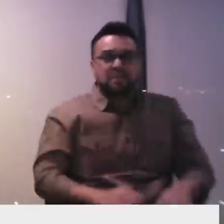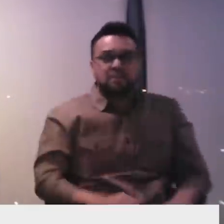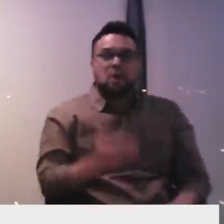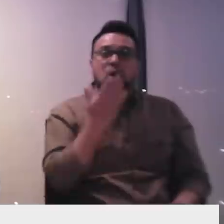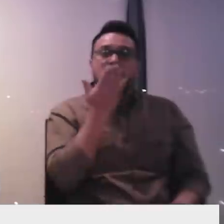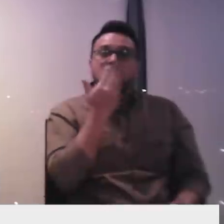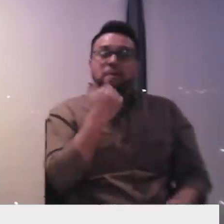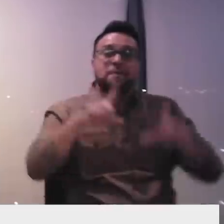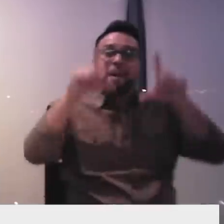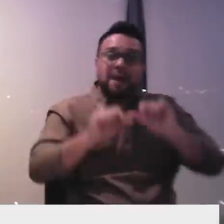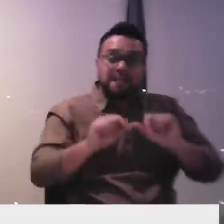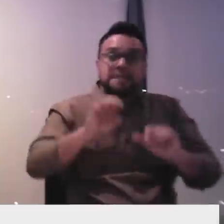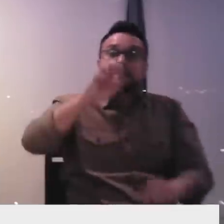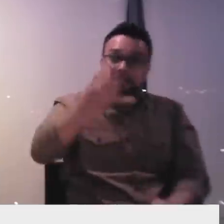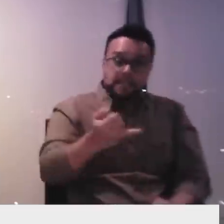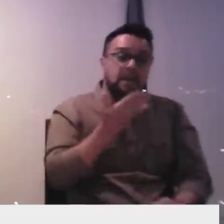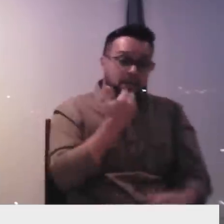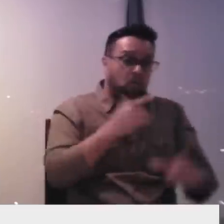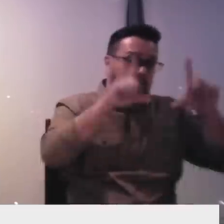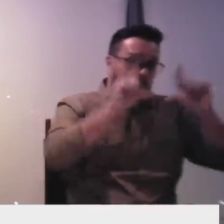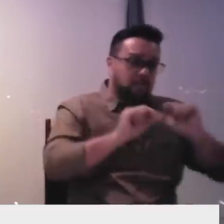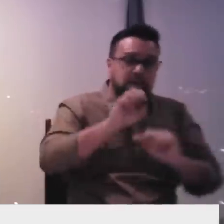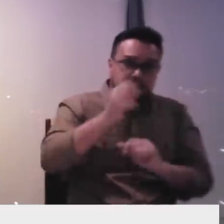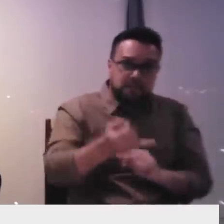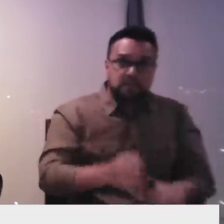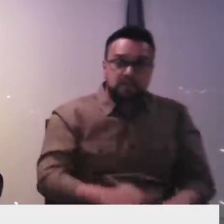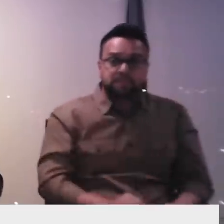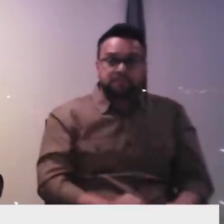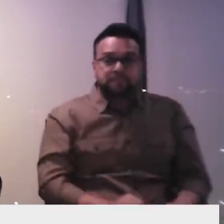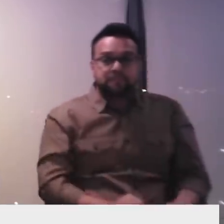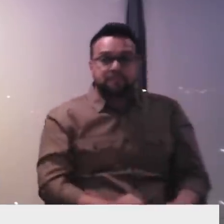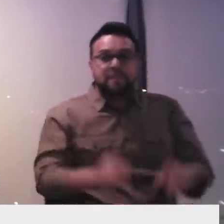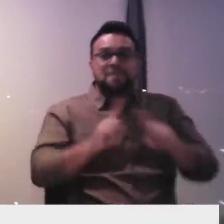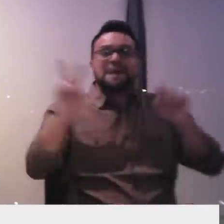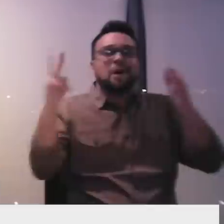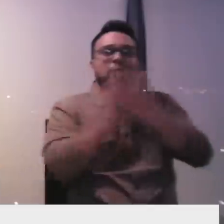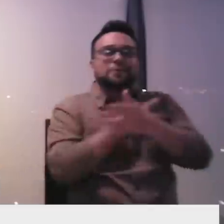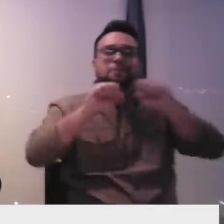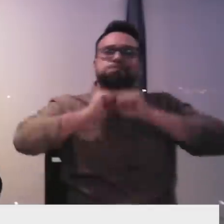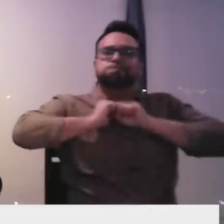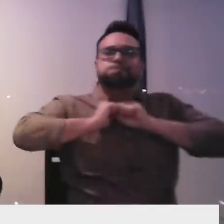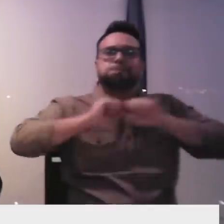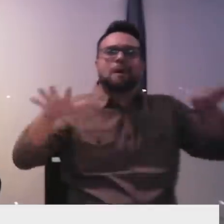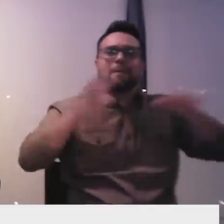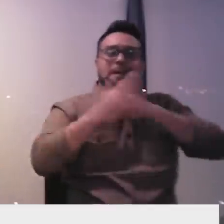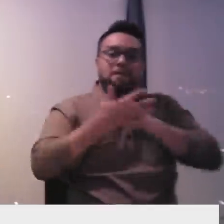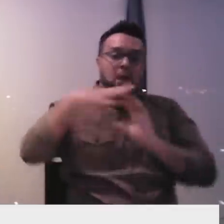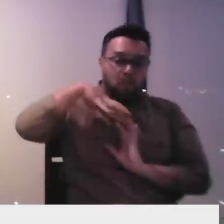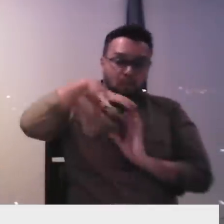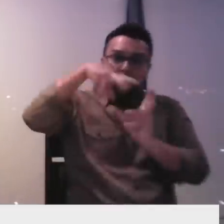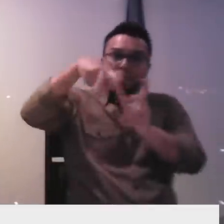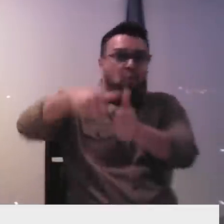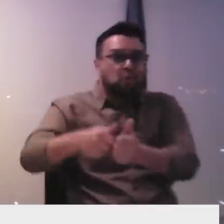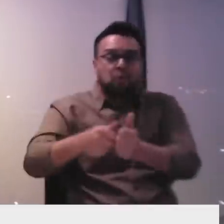mais barata. Estava mais barato, sim. Nós tivemos a tal da pandemia, que influenciou no mundo todo